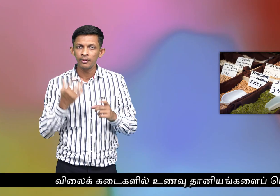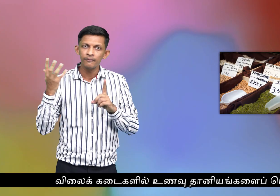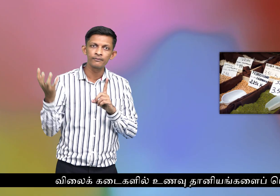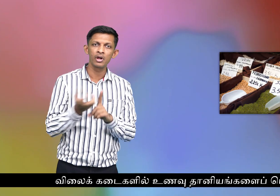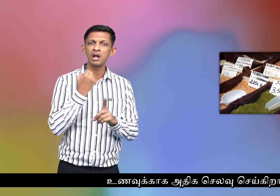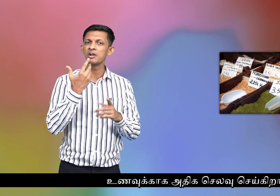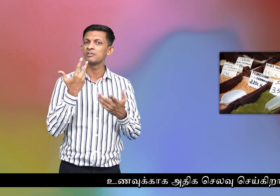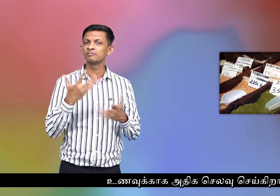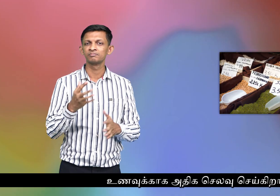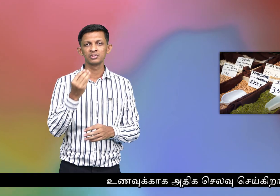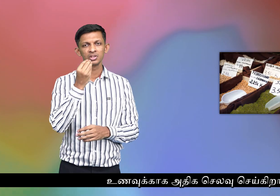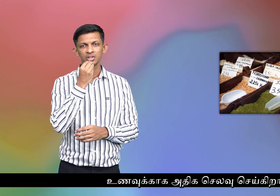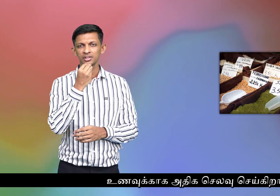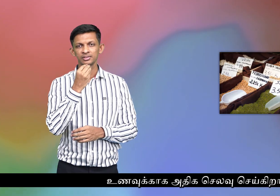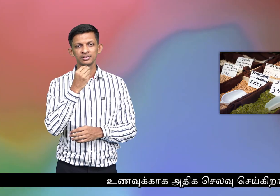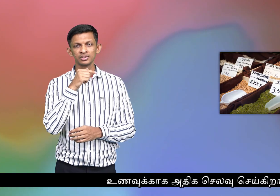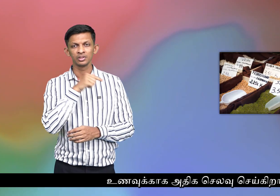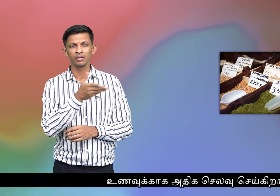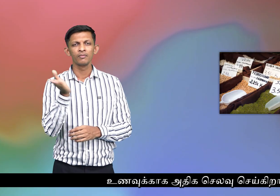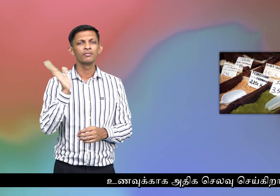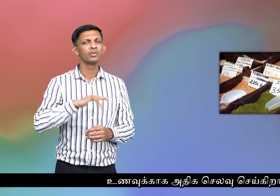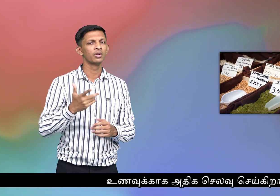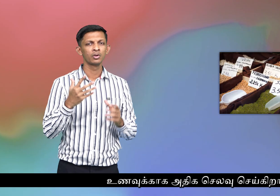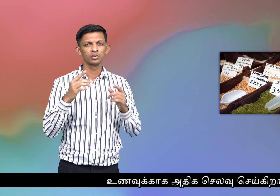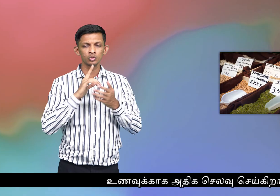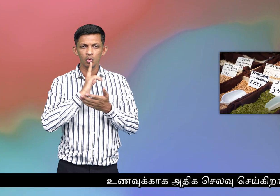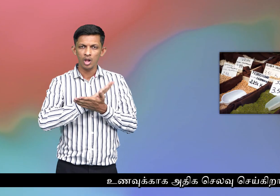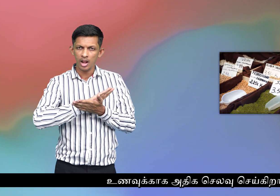முடியாததால் உணவுக்காக அதிக செலவு செய்கிறார்கள்.